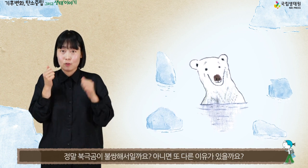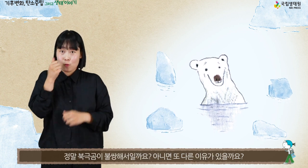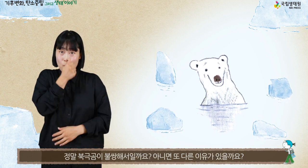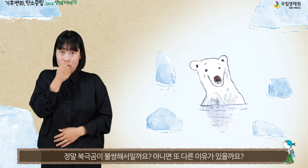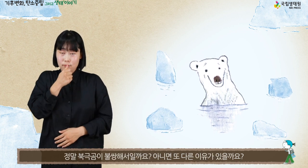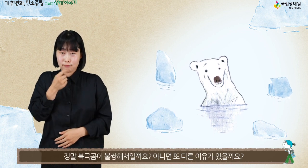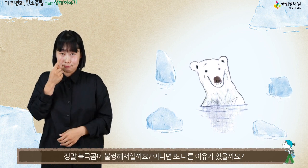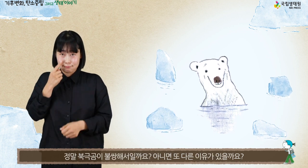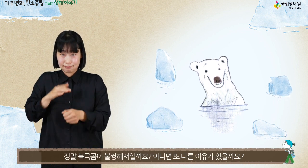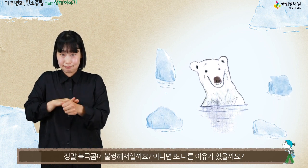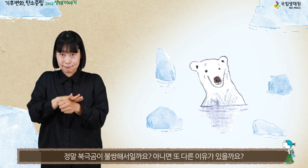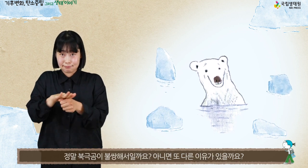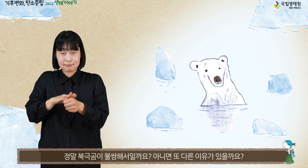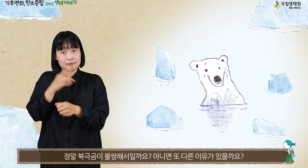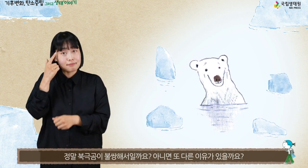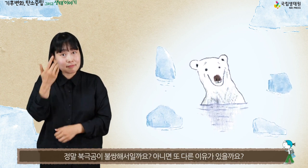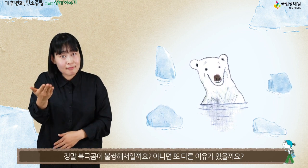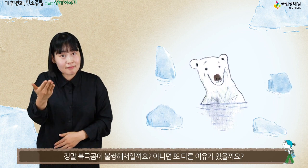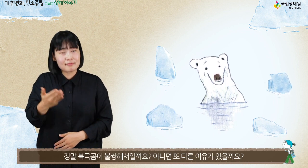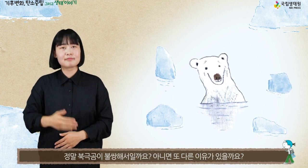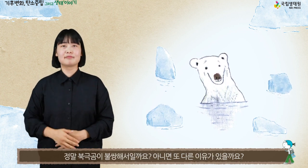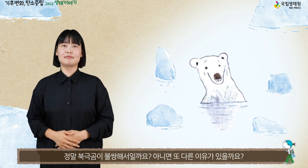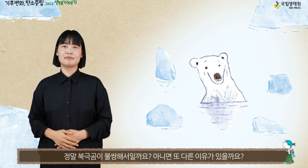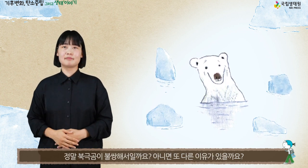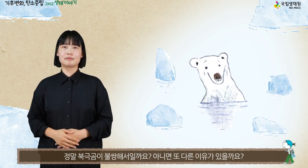정말 북극곰이 불쌍해서일까요?